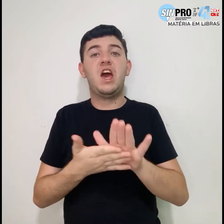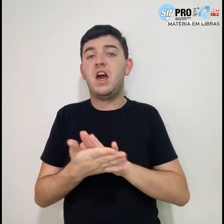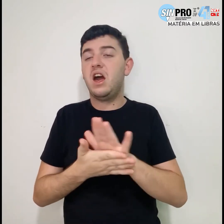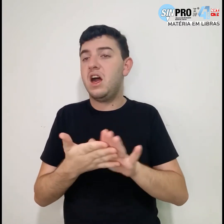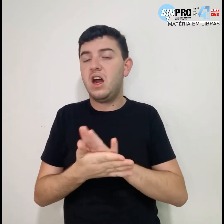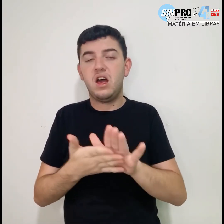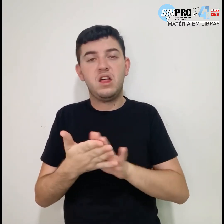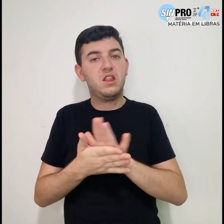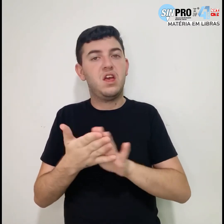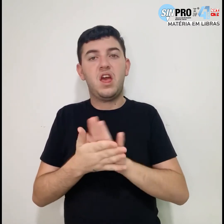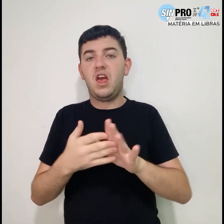informação.